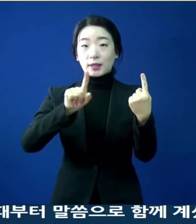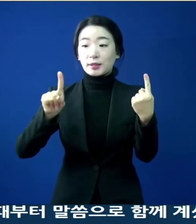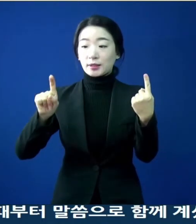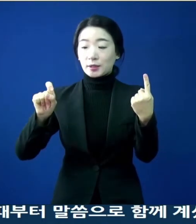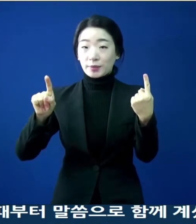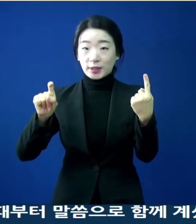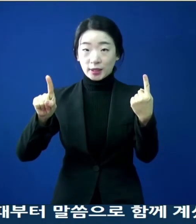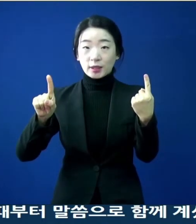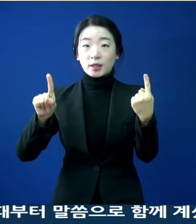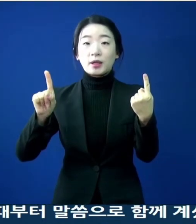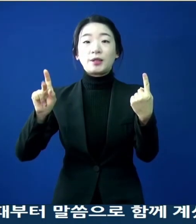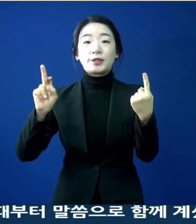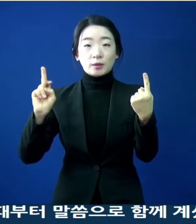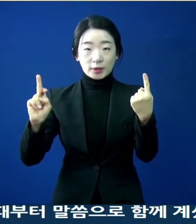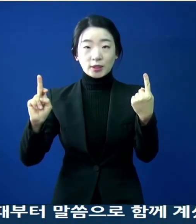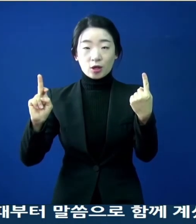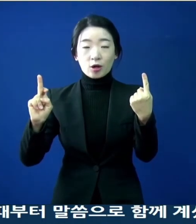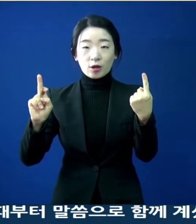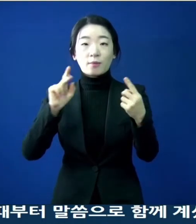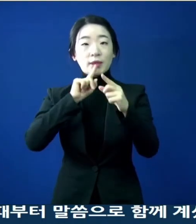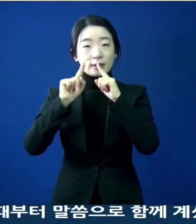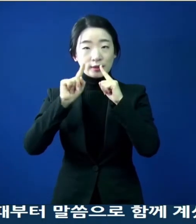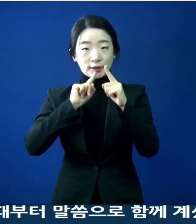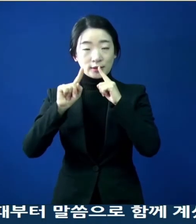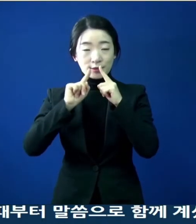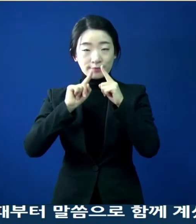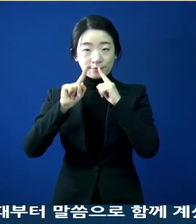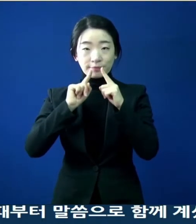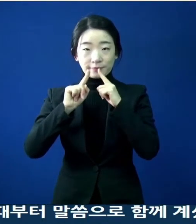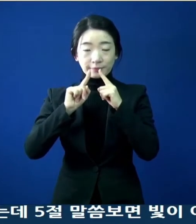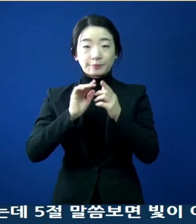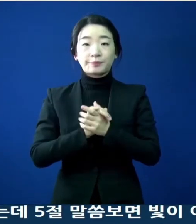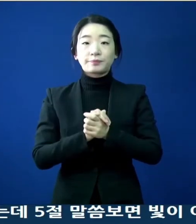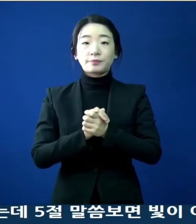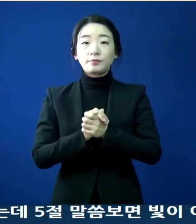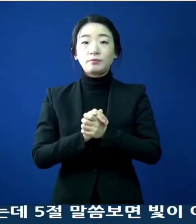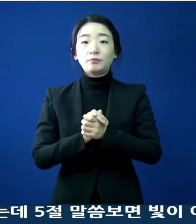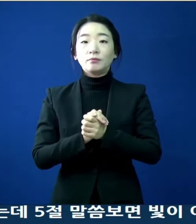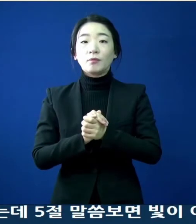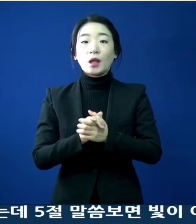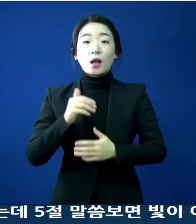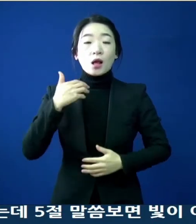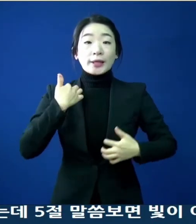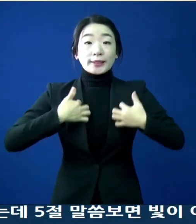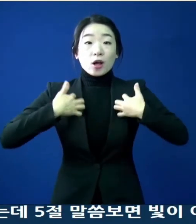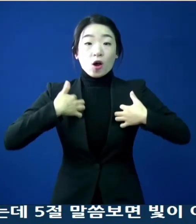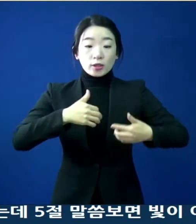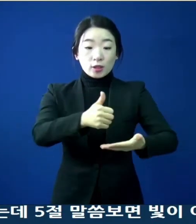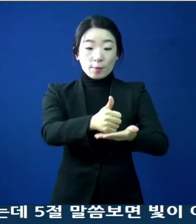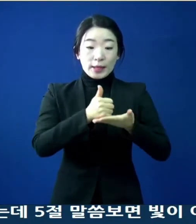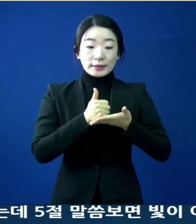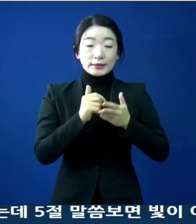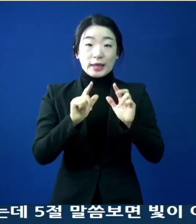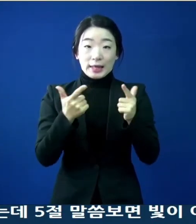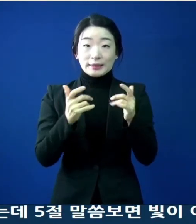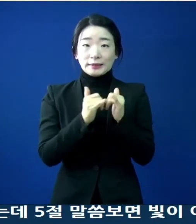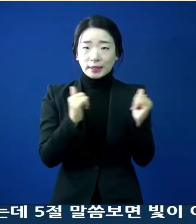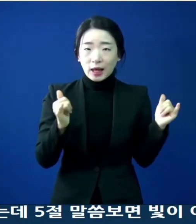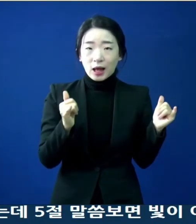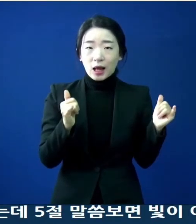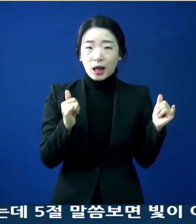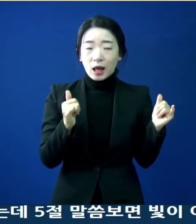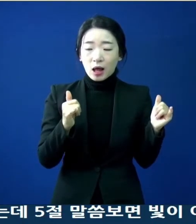12절 사이에 일어나고 있는 대조 속에 있습니다. 곧 영접하지 않은 자들, 빛이 비추어질